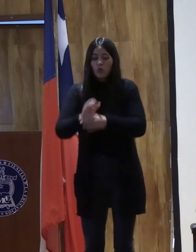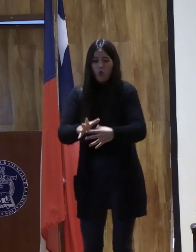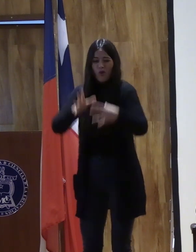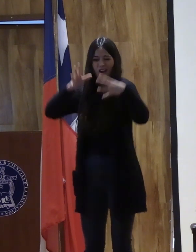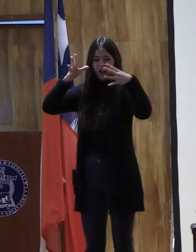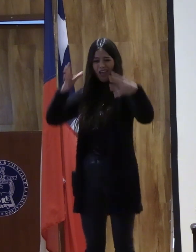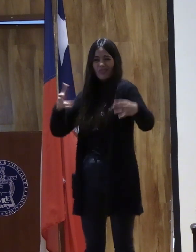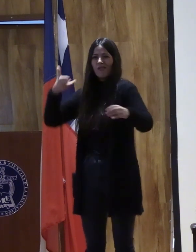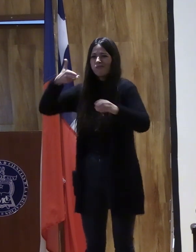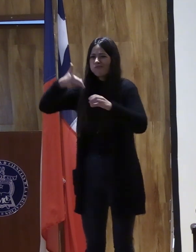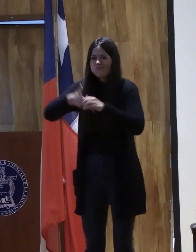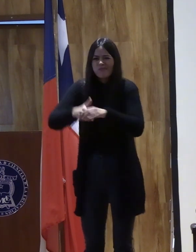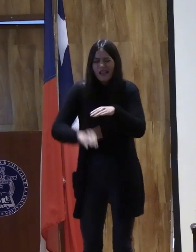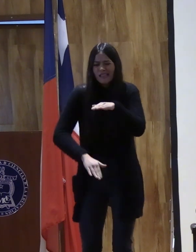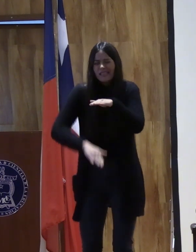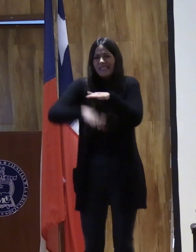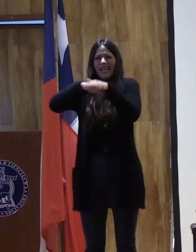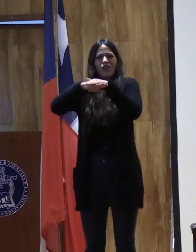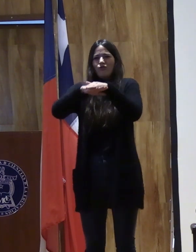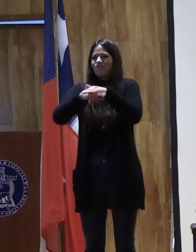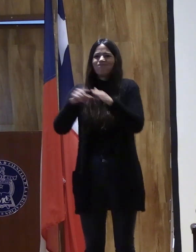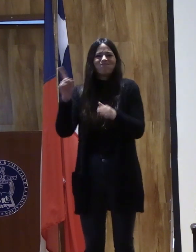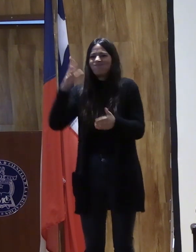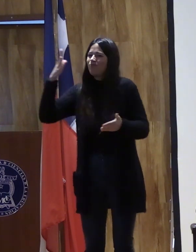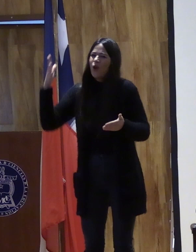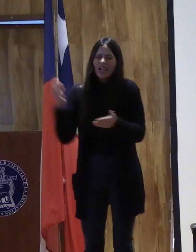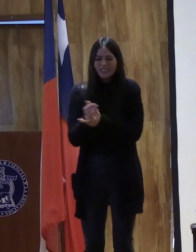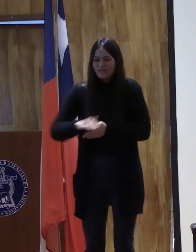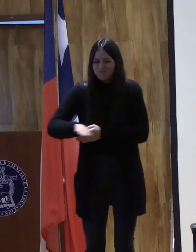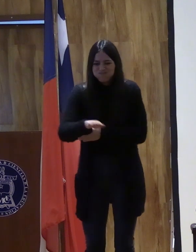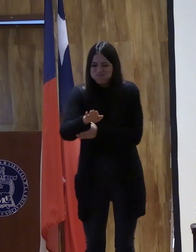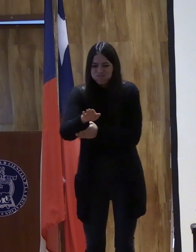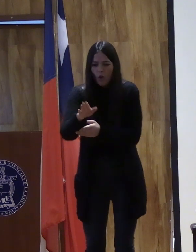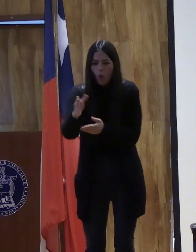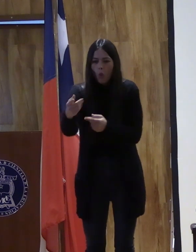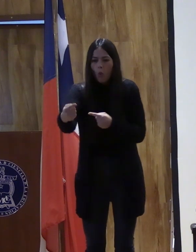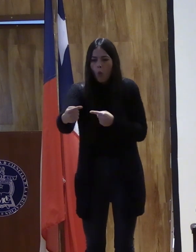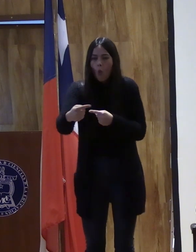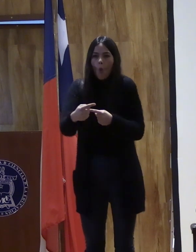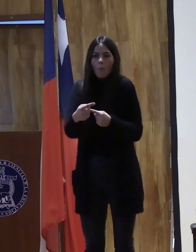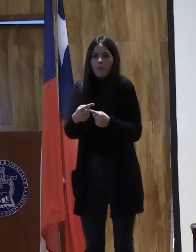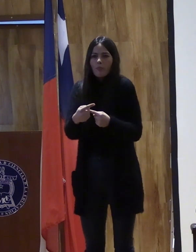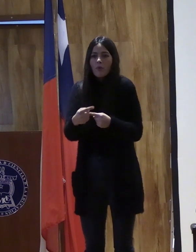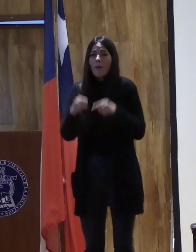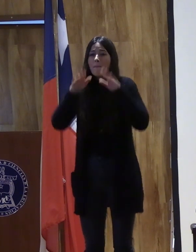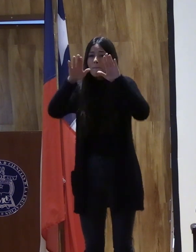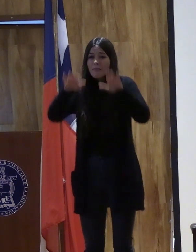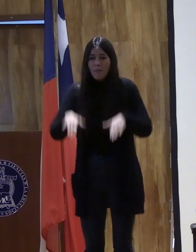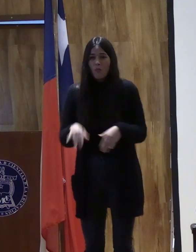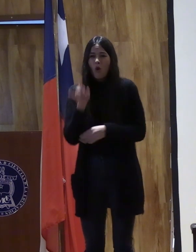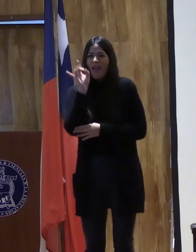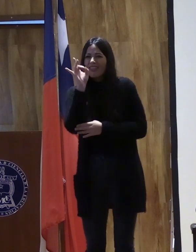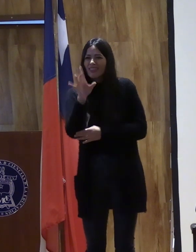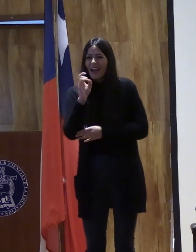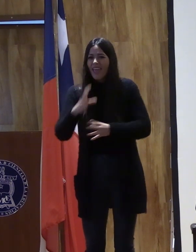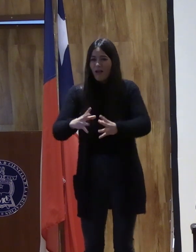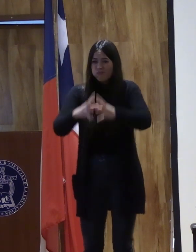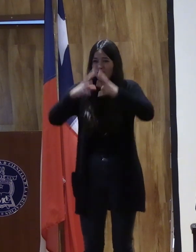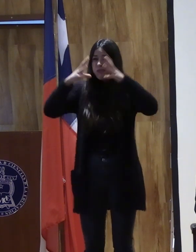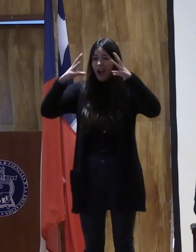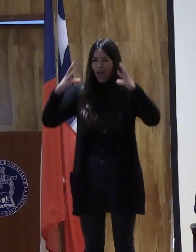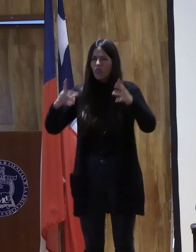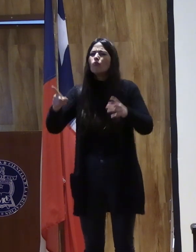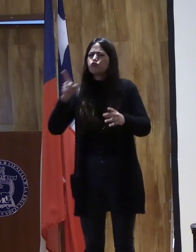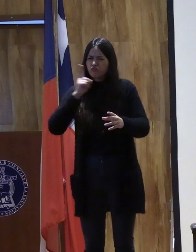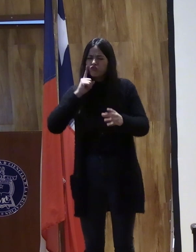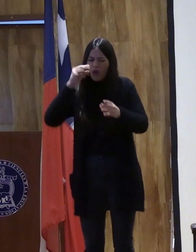echa un estanque de benzina y no alcanza a llegar ni a la playa, bueno. Las estrellas grandes tienen un estanque